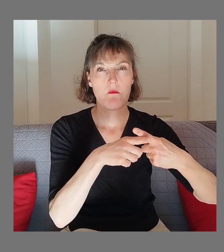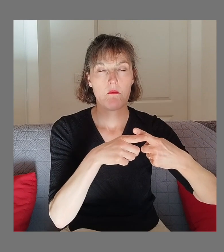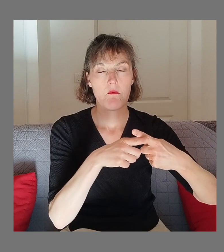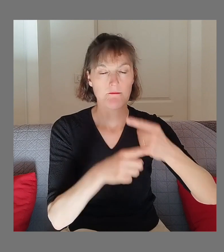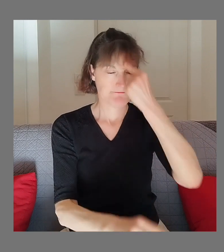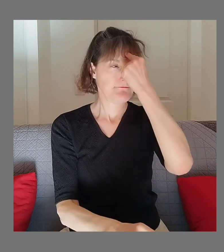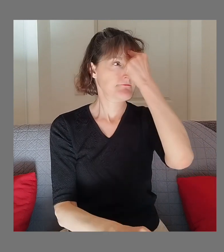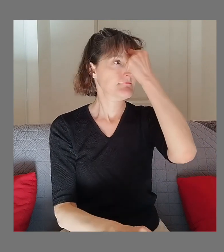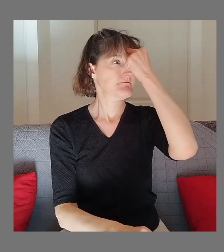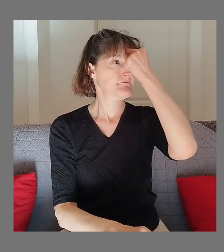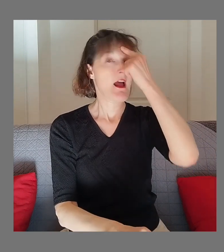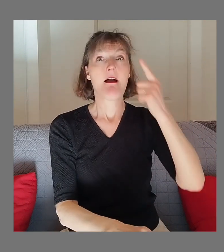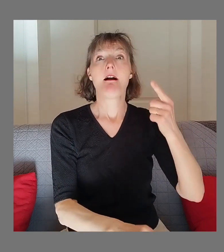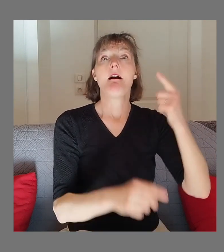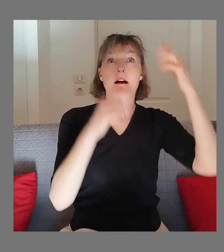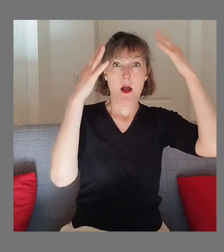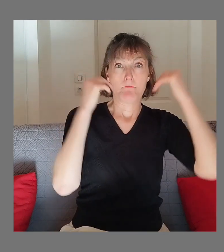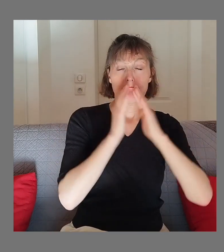exprime avec les mains.